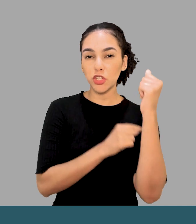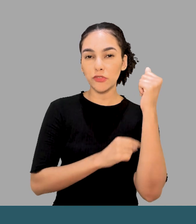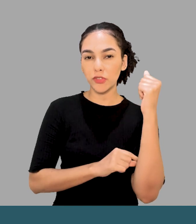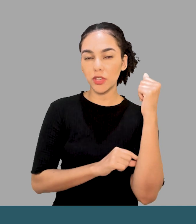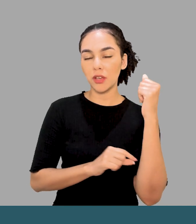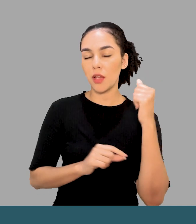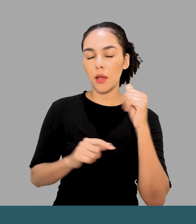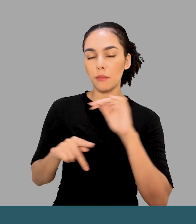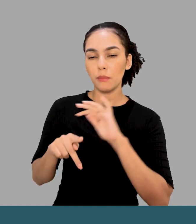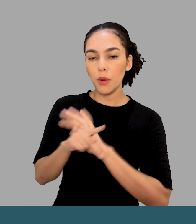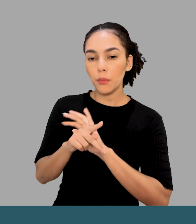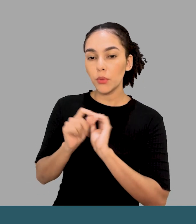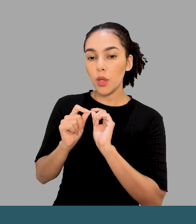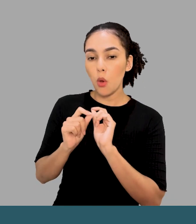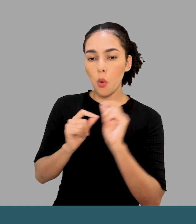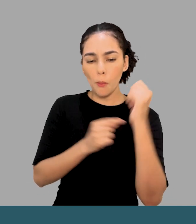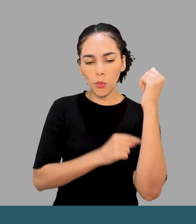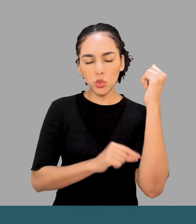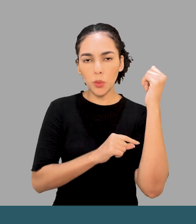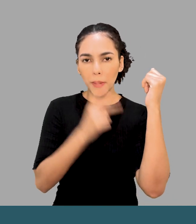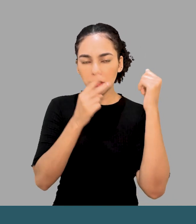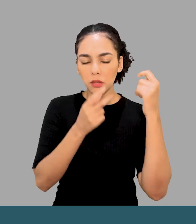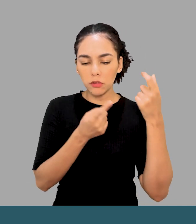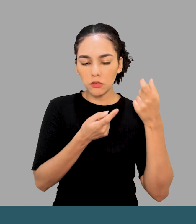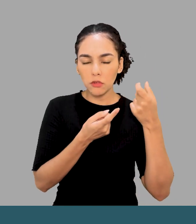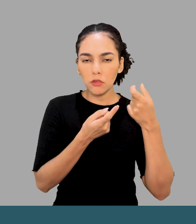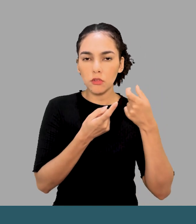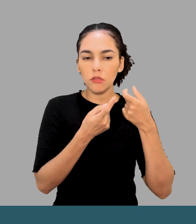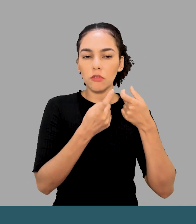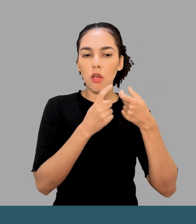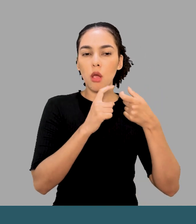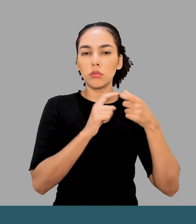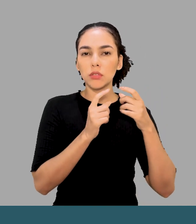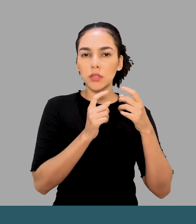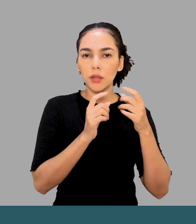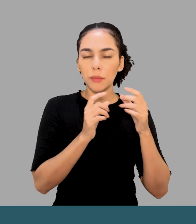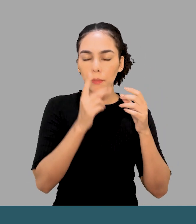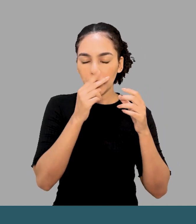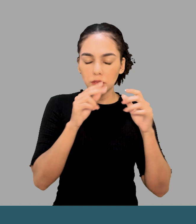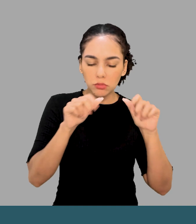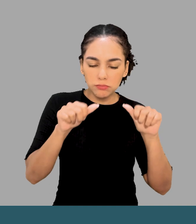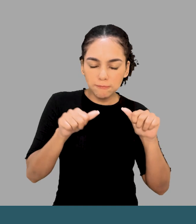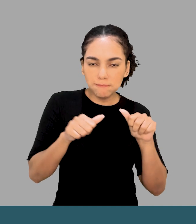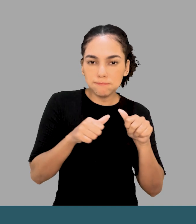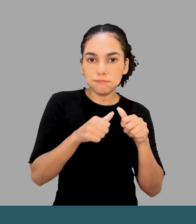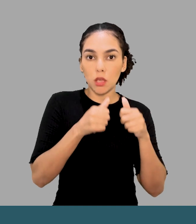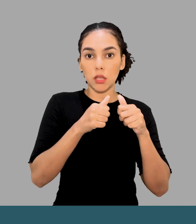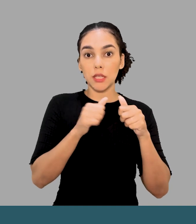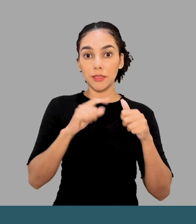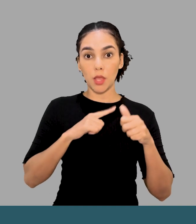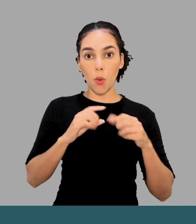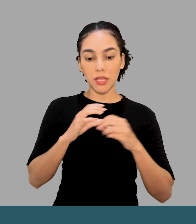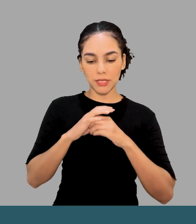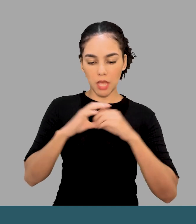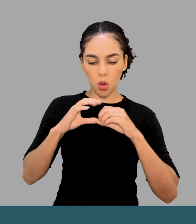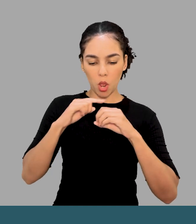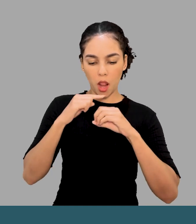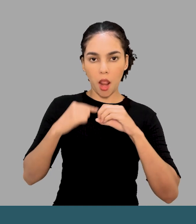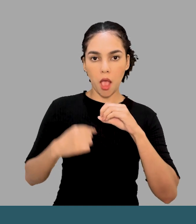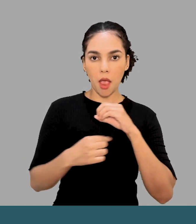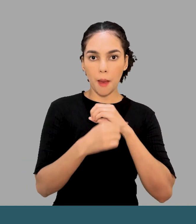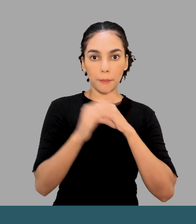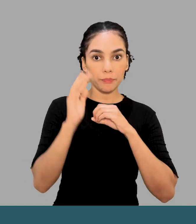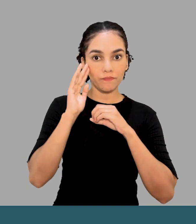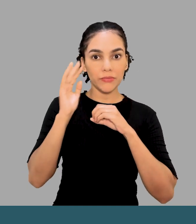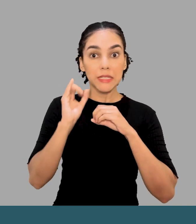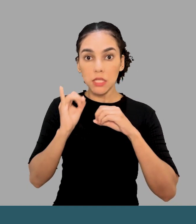de Duchenne-Becker. Porque o músculo se renova. O músculo ele tem uma célula chamada célula satélite. E se eu ativar essa célula de